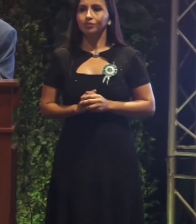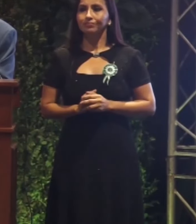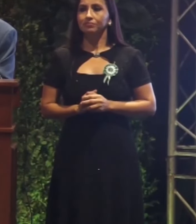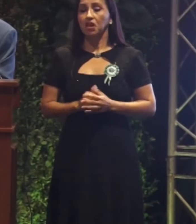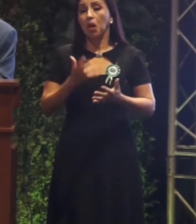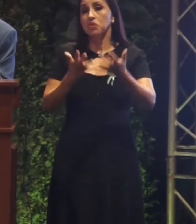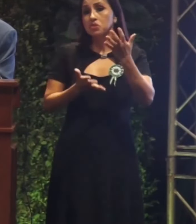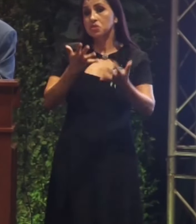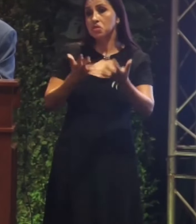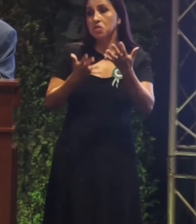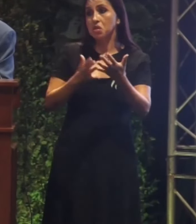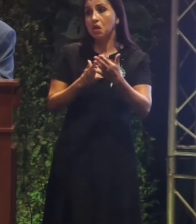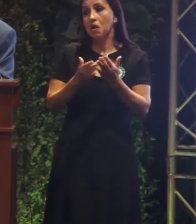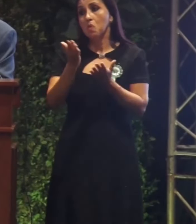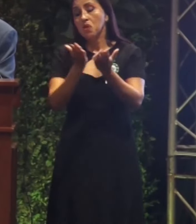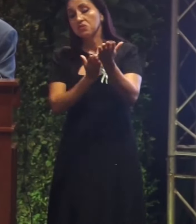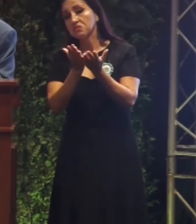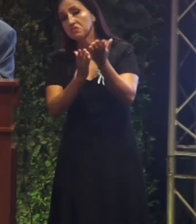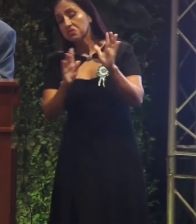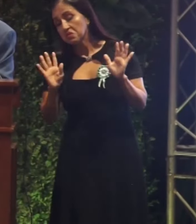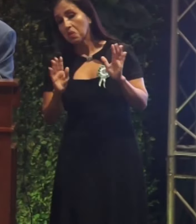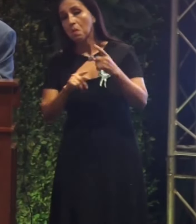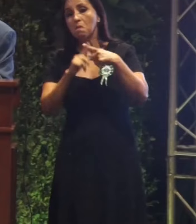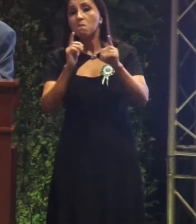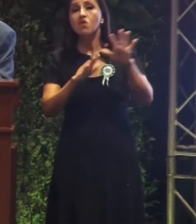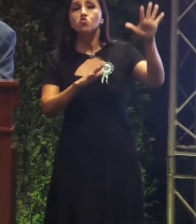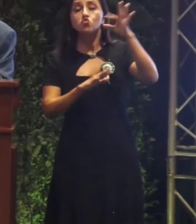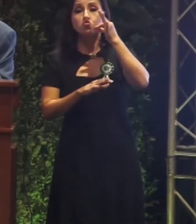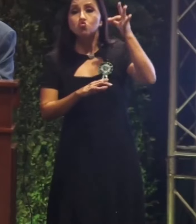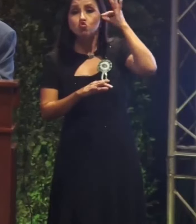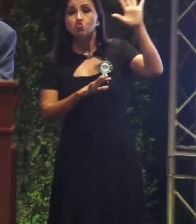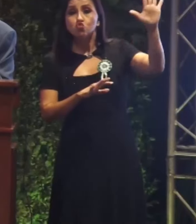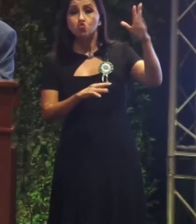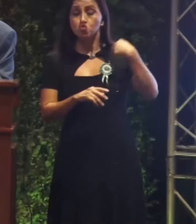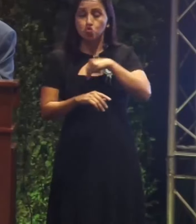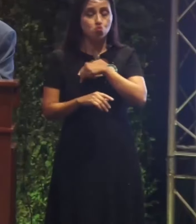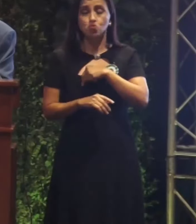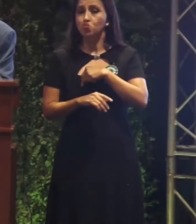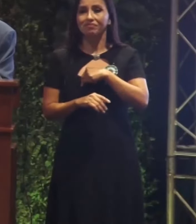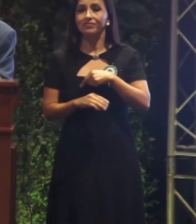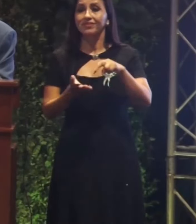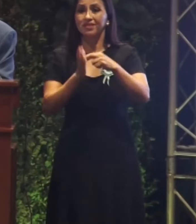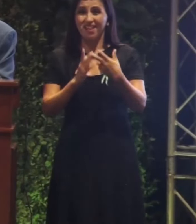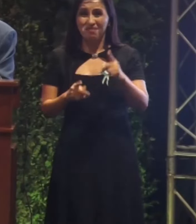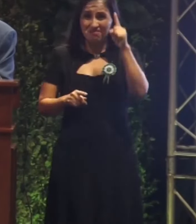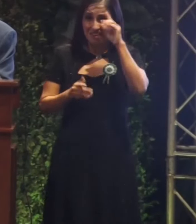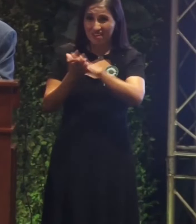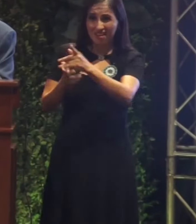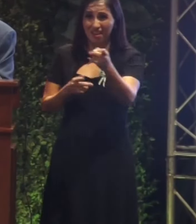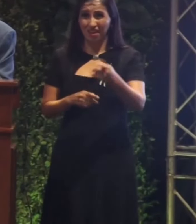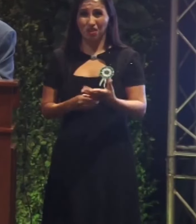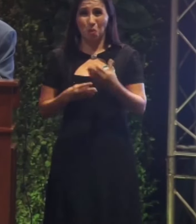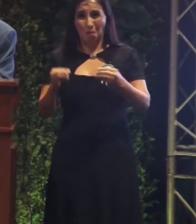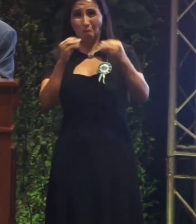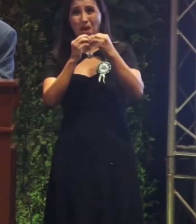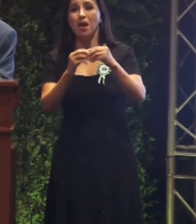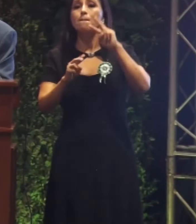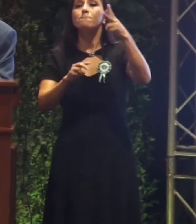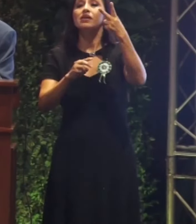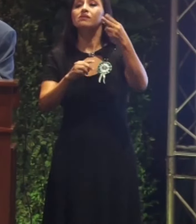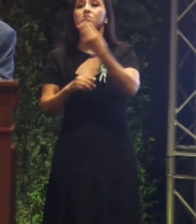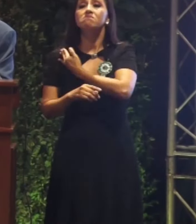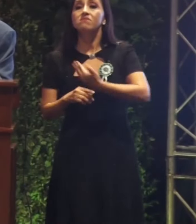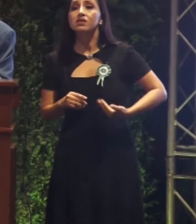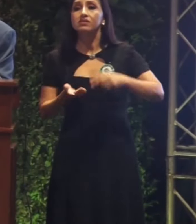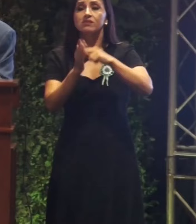Y a lo mejor les sirve, pero el AIU no es para nosotros. Si creen que exagero, escuchen al vicepresidente